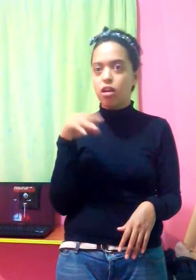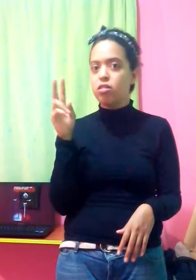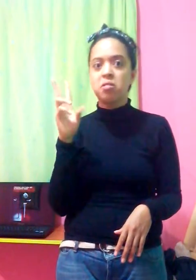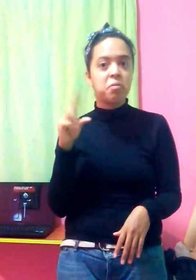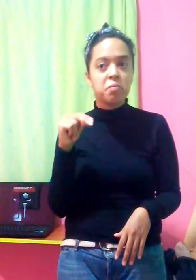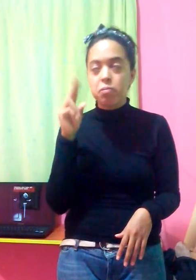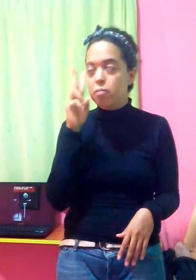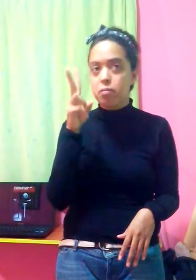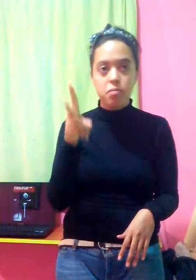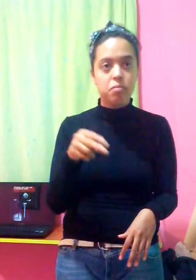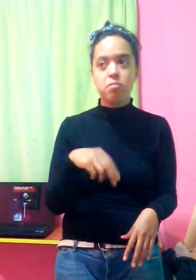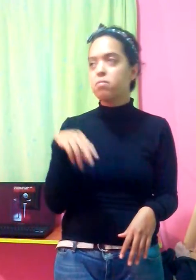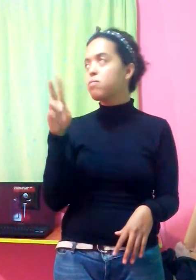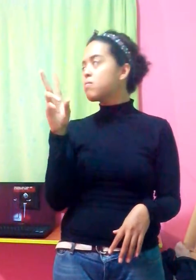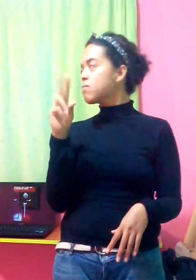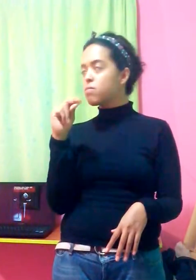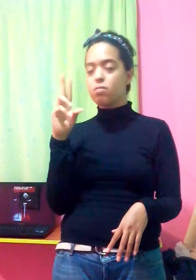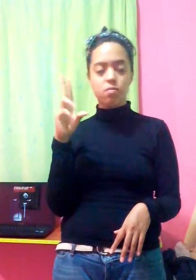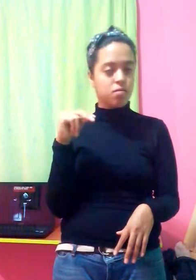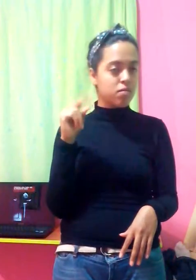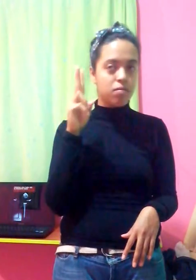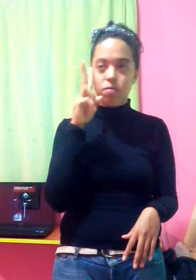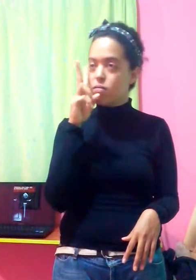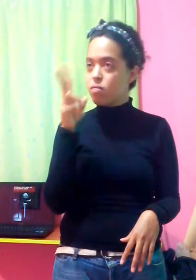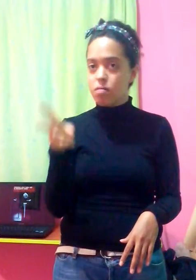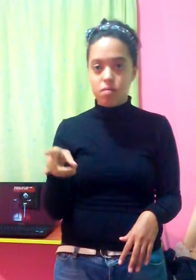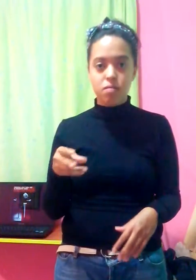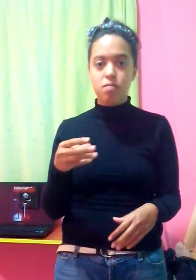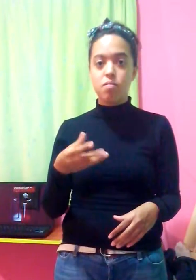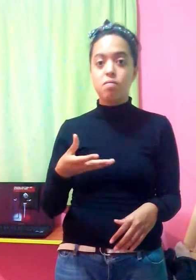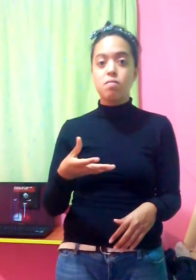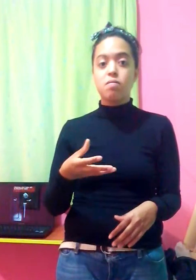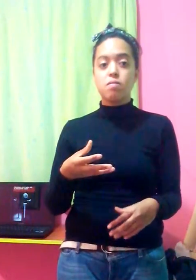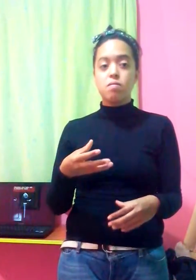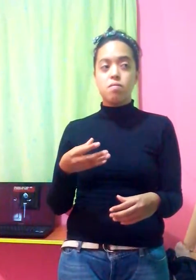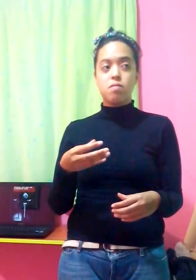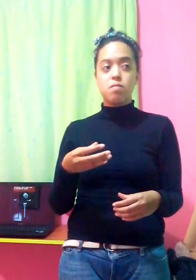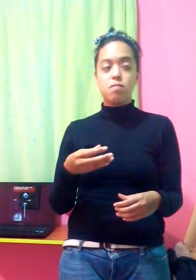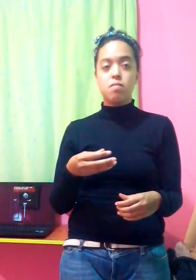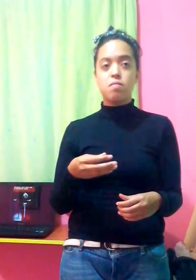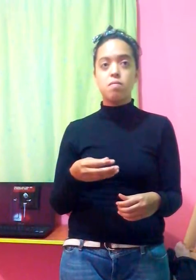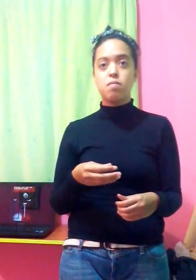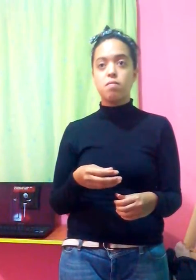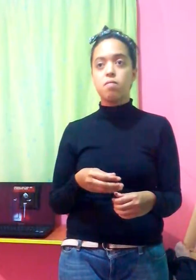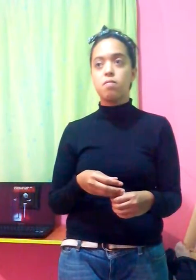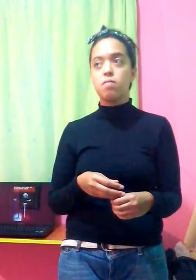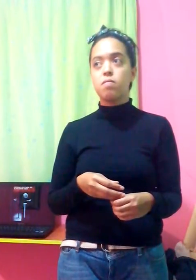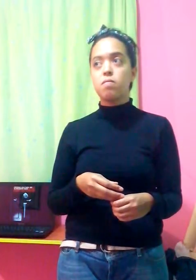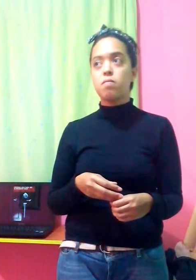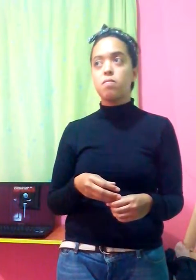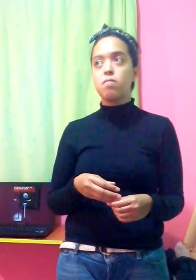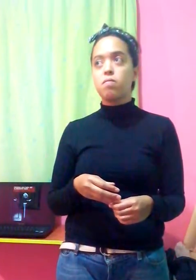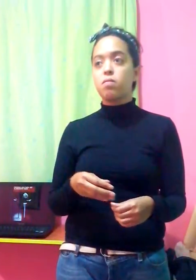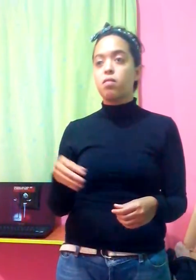No ve el hombre. Le faltan conos. Está en el cajón de arriba, Chuy. No hay nada. Te